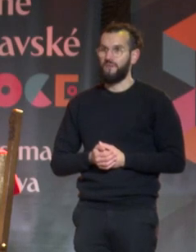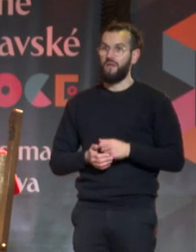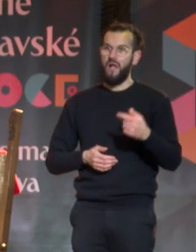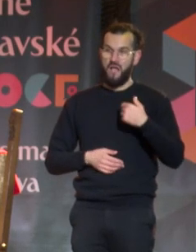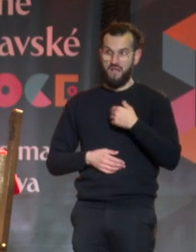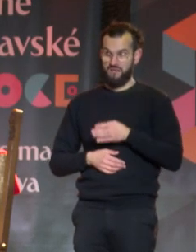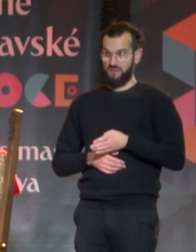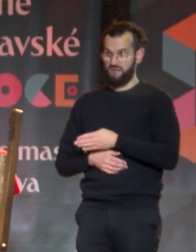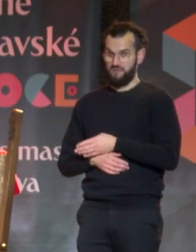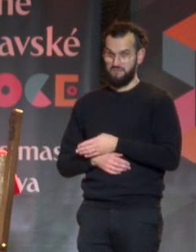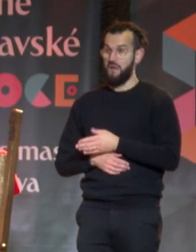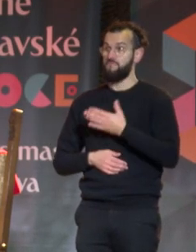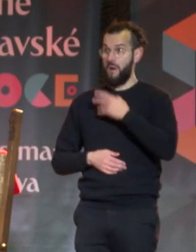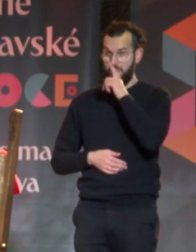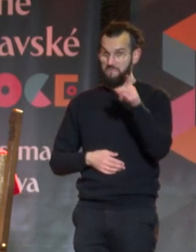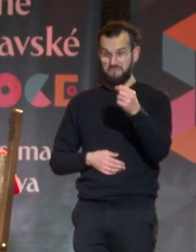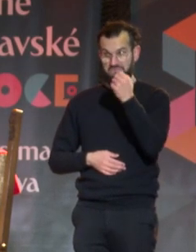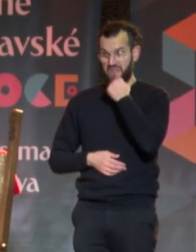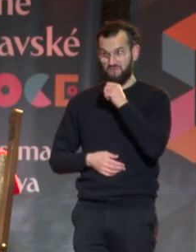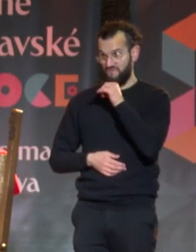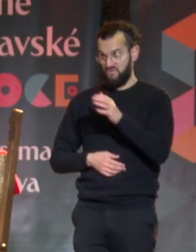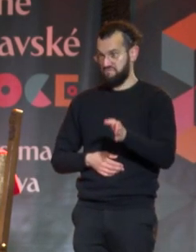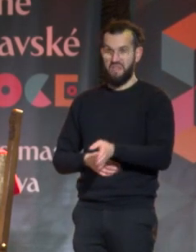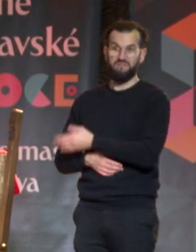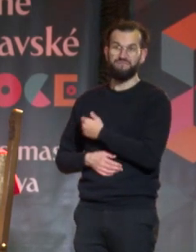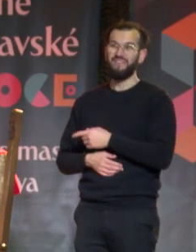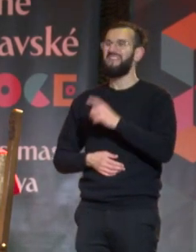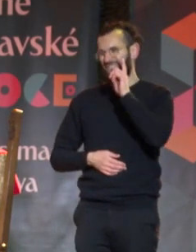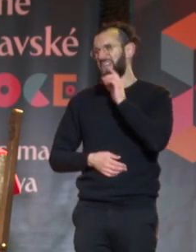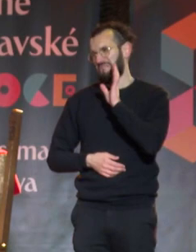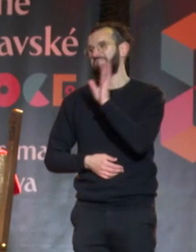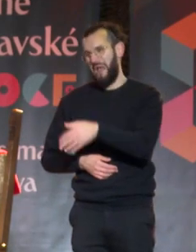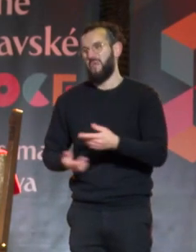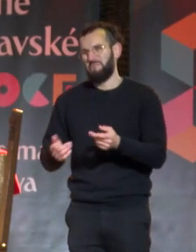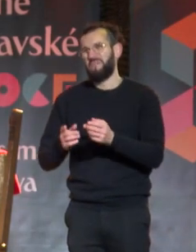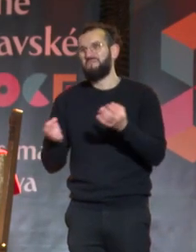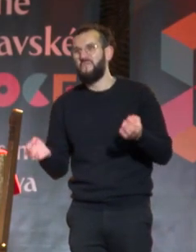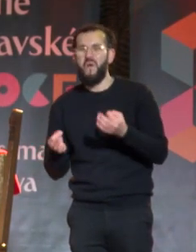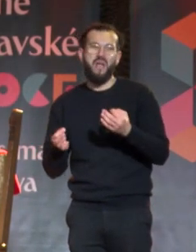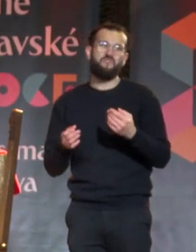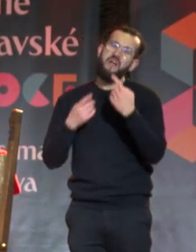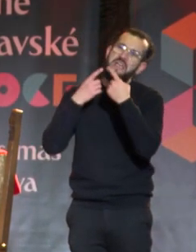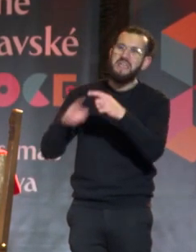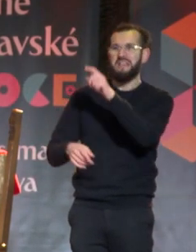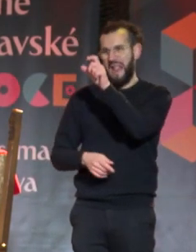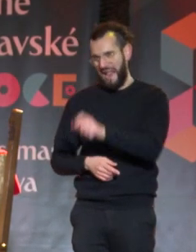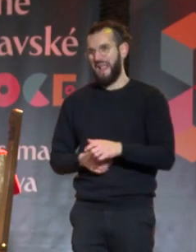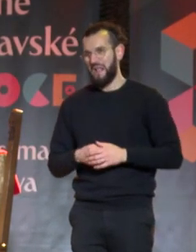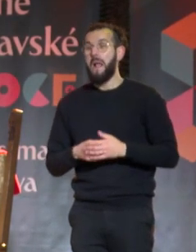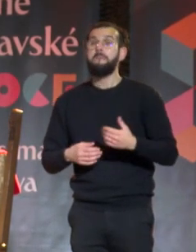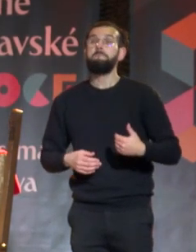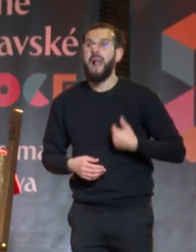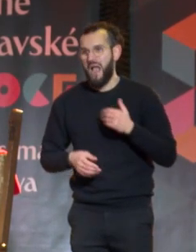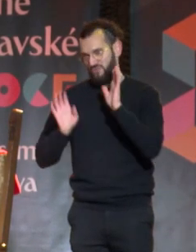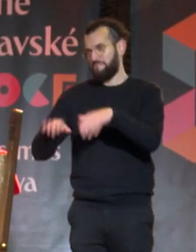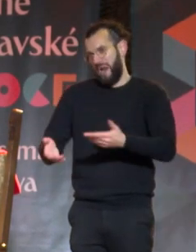mamu vedľa nej si vôbec nevšímal. Keby sa tu toho ujal niekto iný, niekto